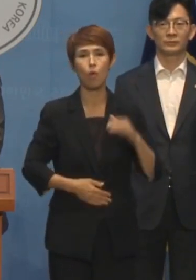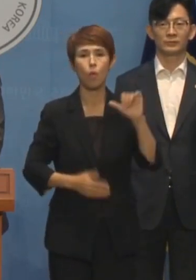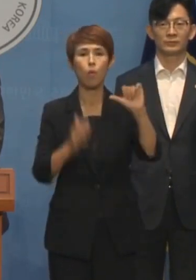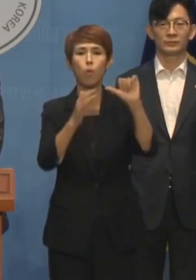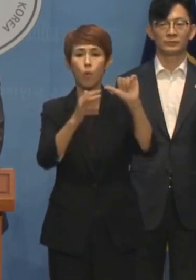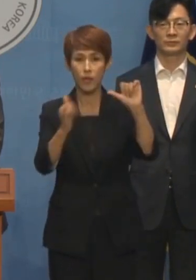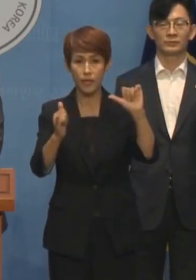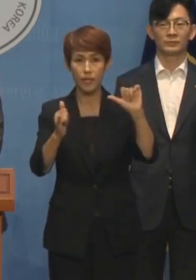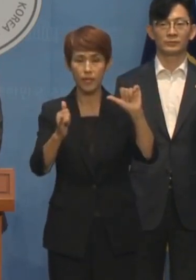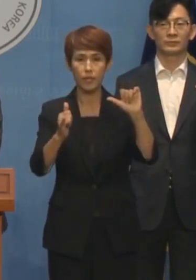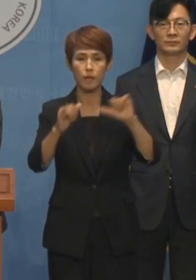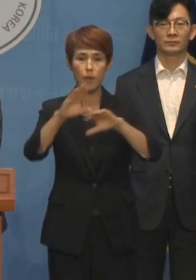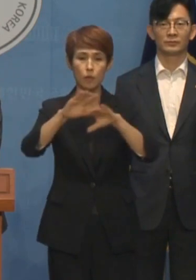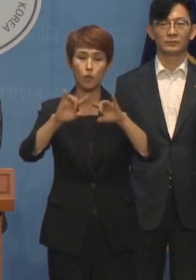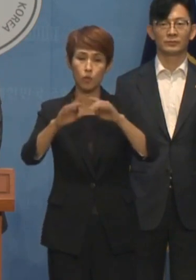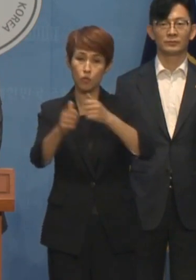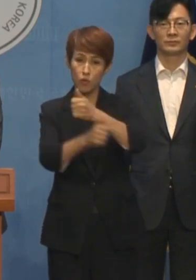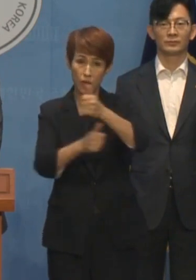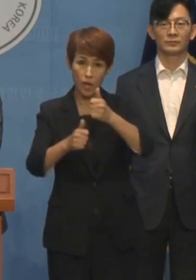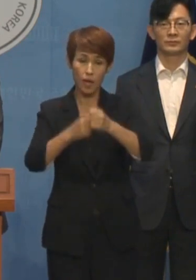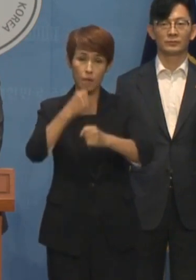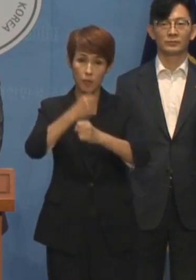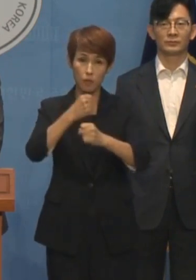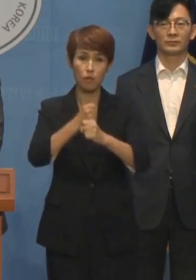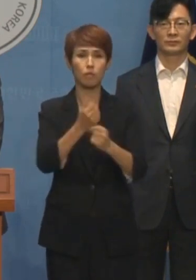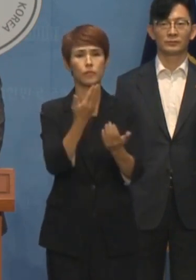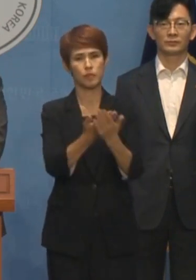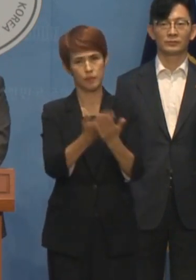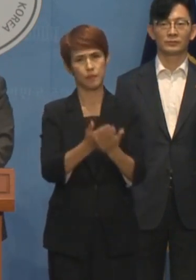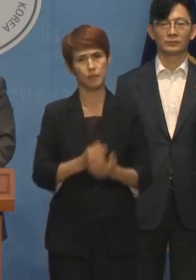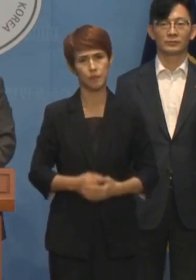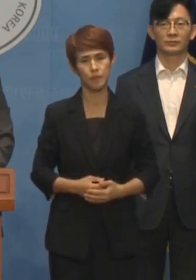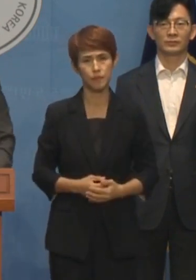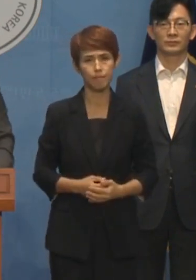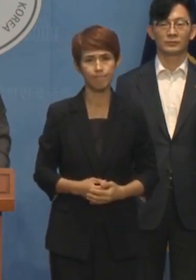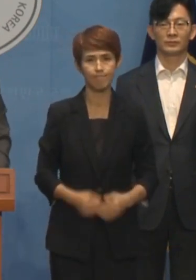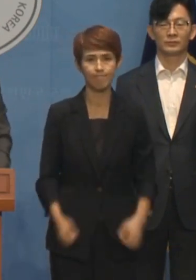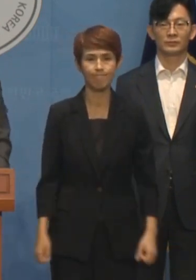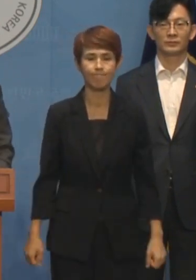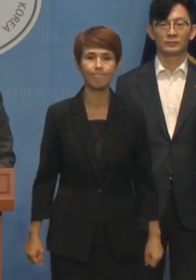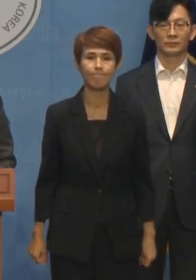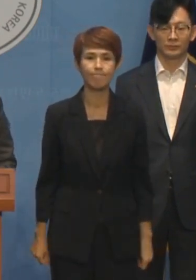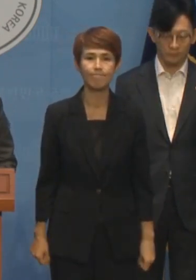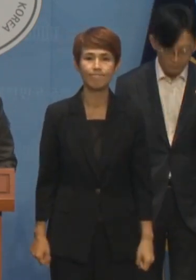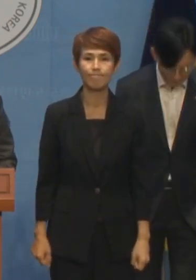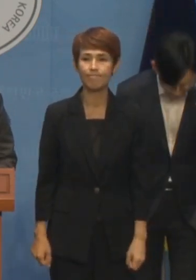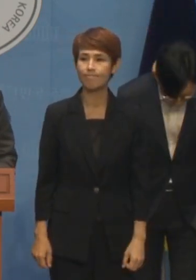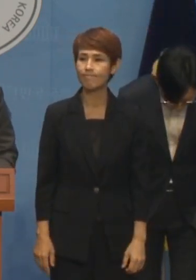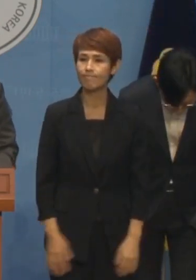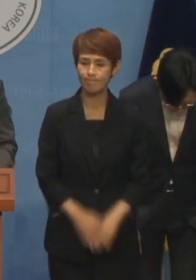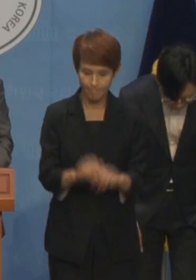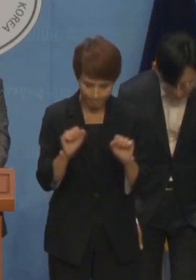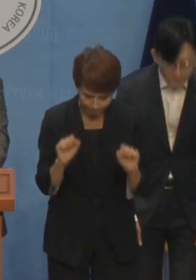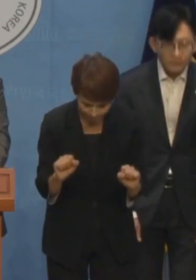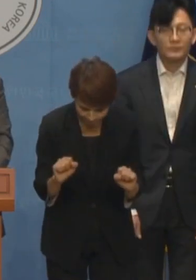방통위 체제를 정상화시켜 줄 수 있기를 간곡히 부탁드립니다. 예, 감사합니다.